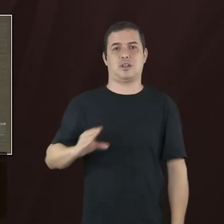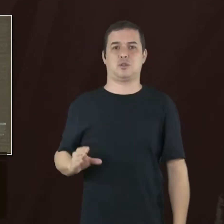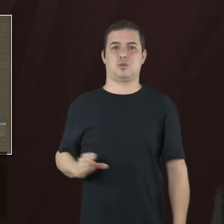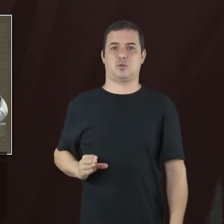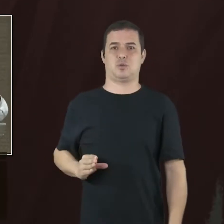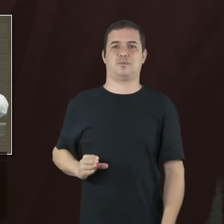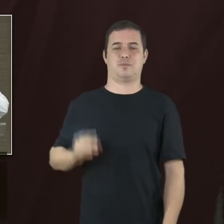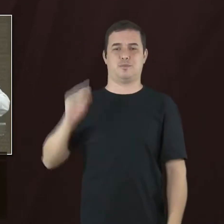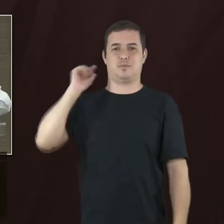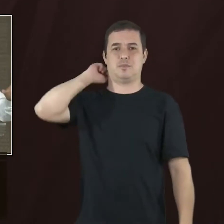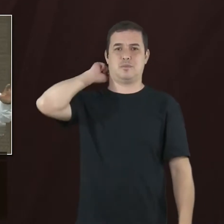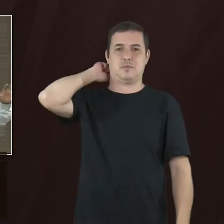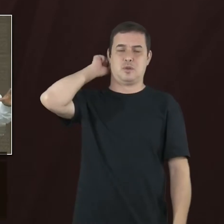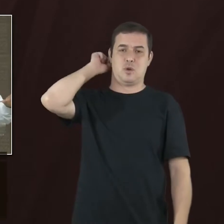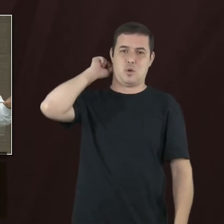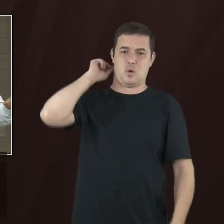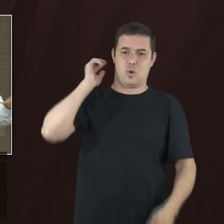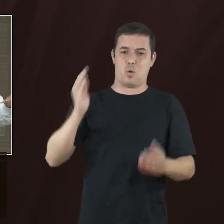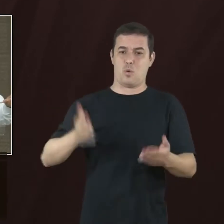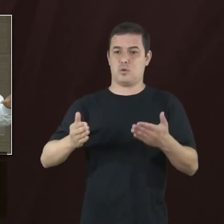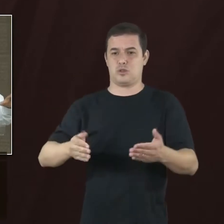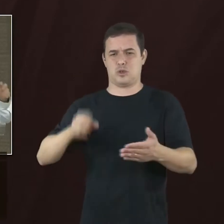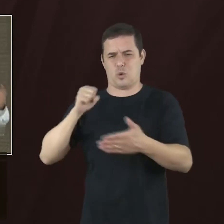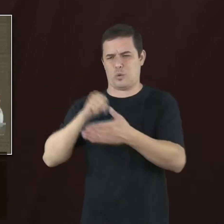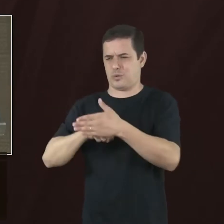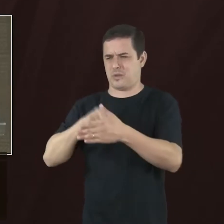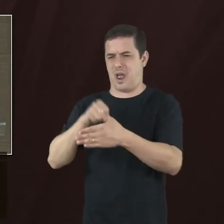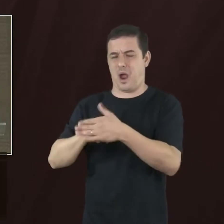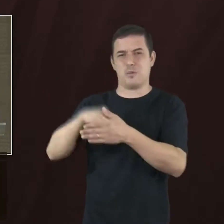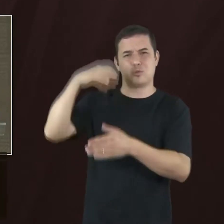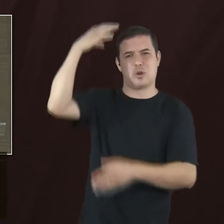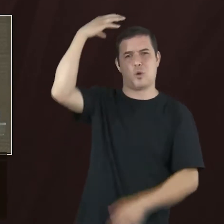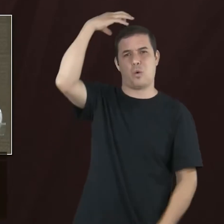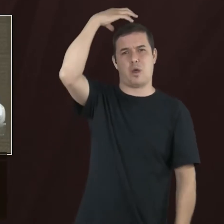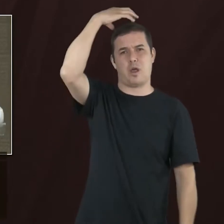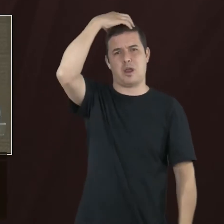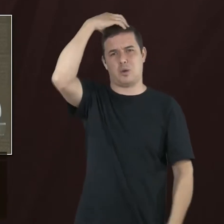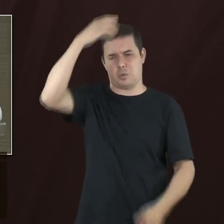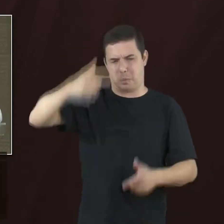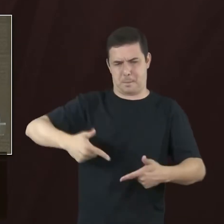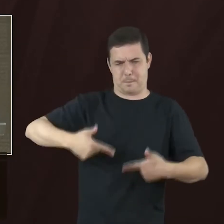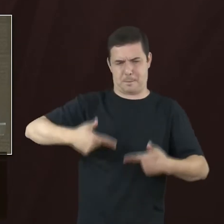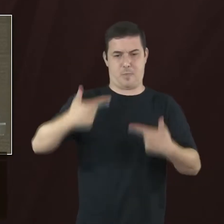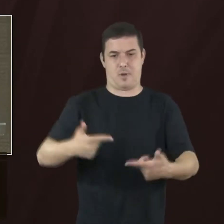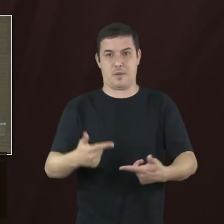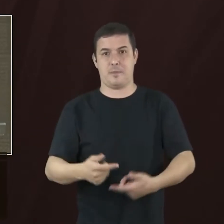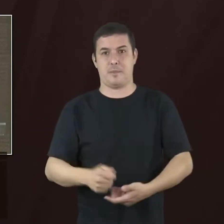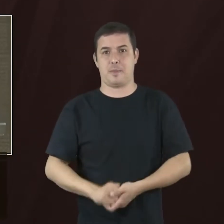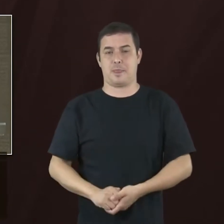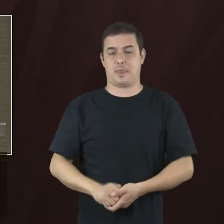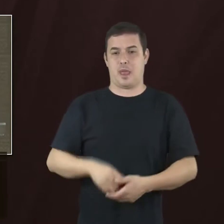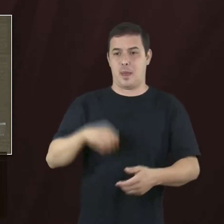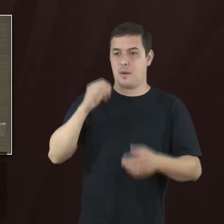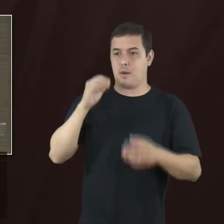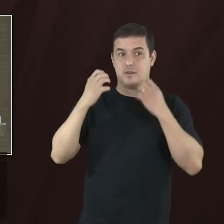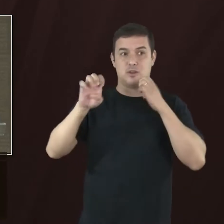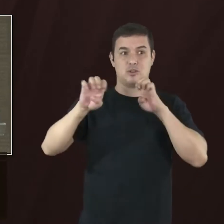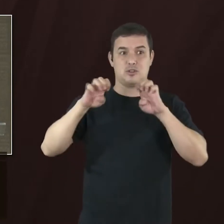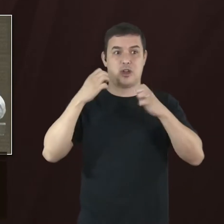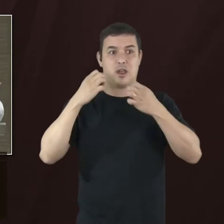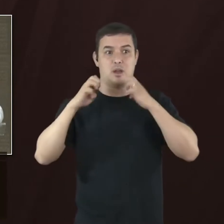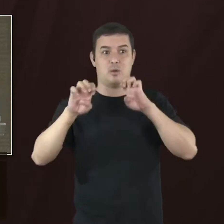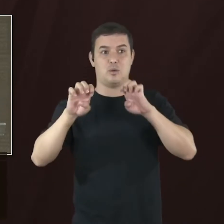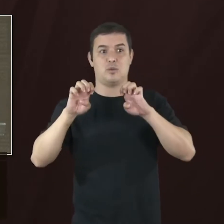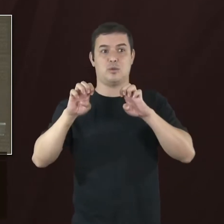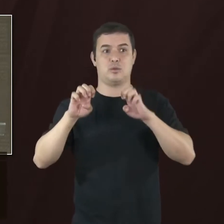irmãos, enquanto nós batalhamos aqui na terra pelo reino de Deus, pregando o evangelho, que é a missão da igreja,